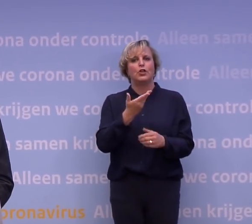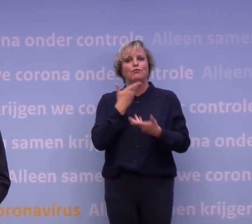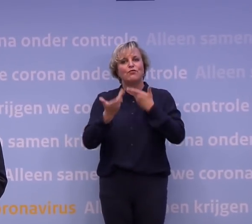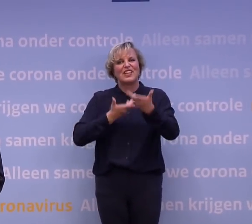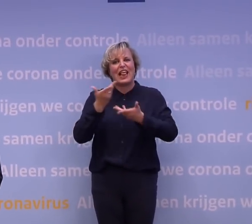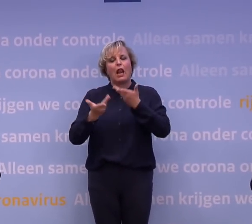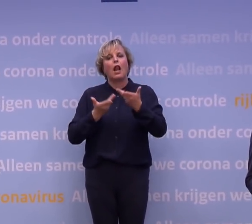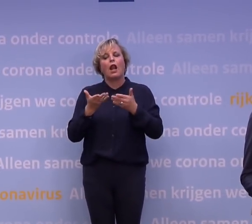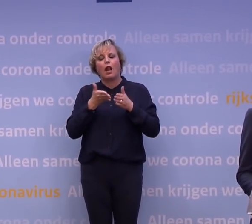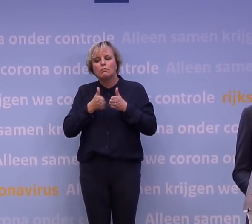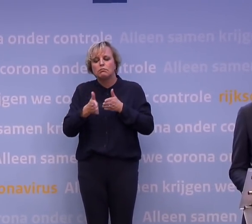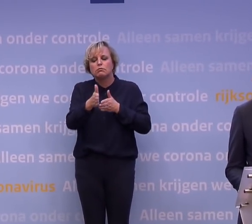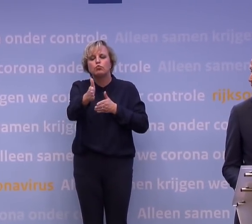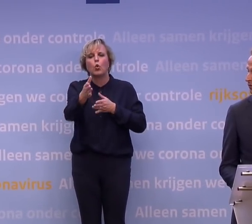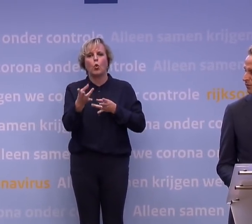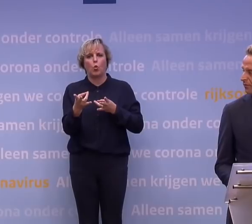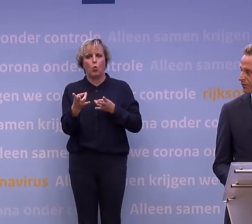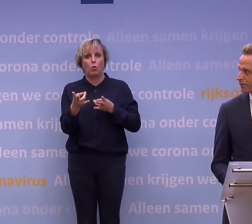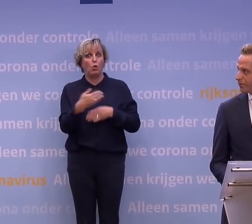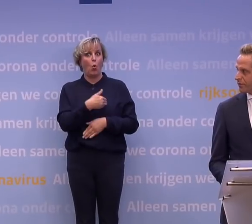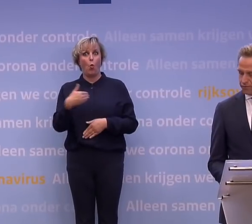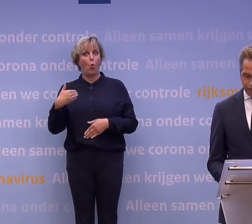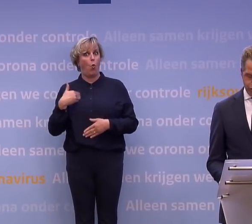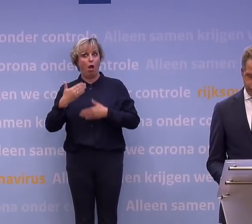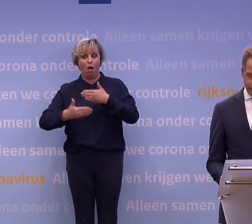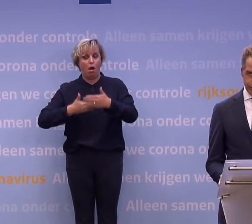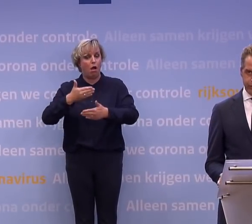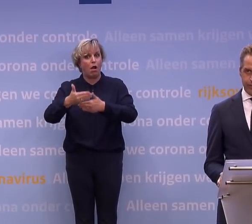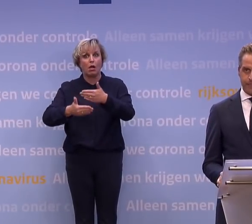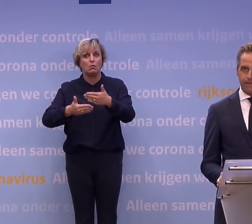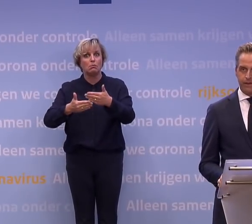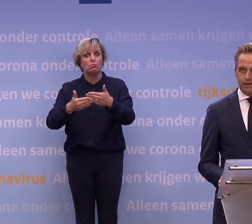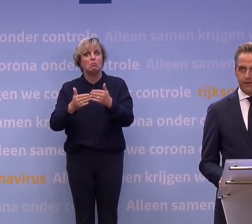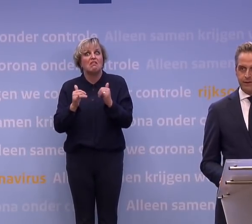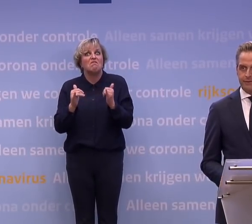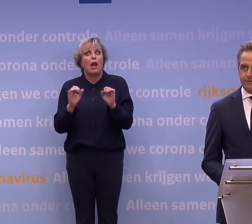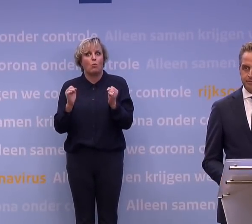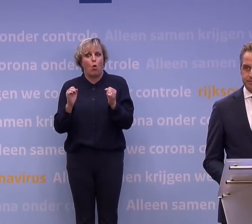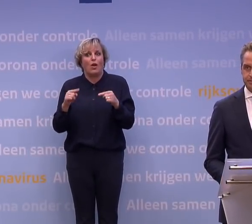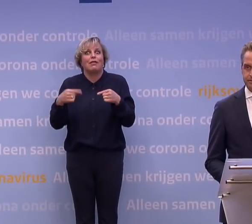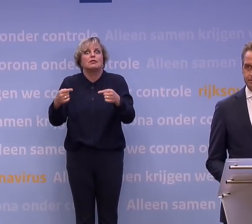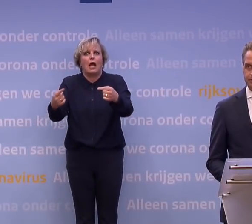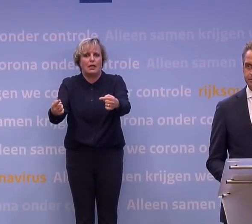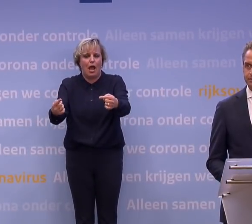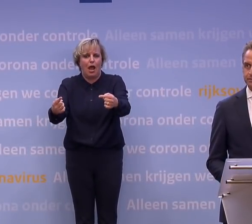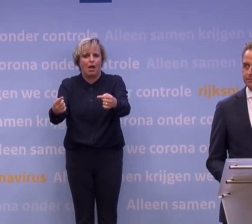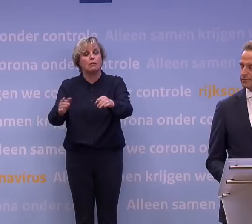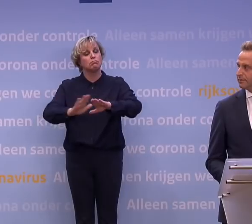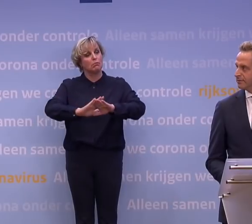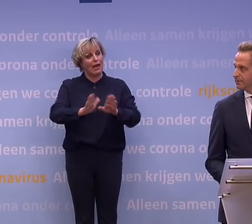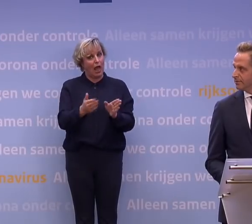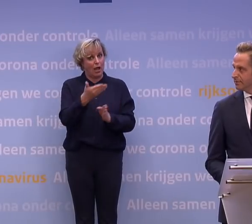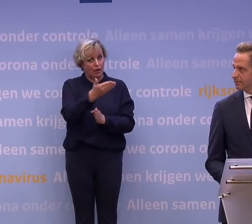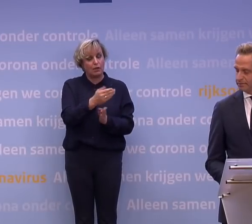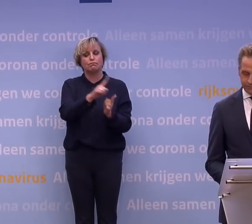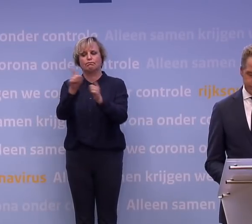is dat we voor ons zien. Hoe lang gaat dit duren? En welke opties hebben we daarna? Ik kom daarna weer bij u terug